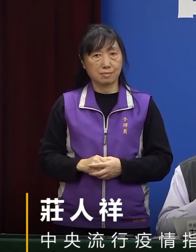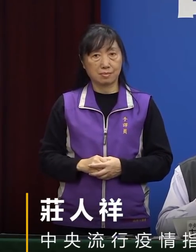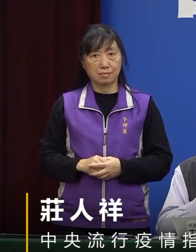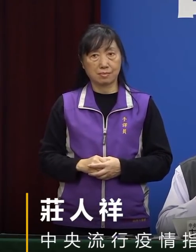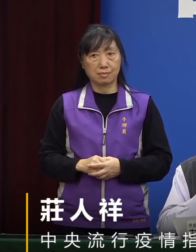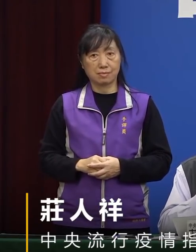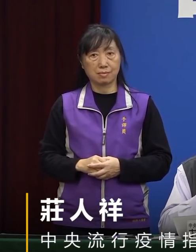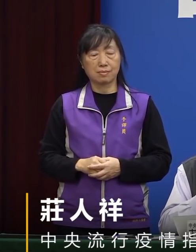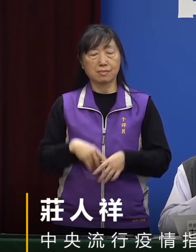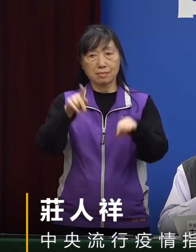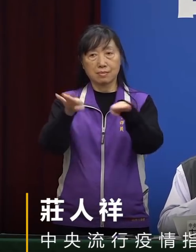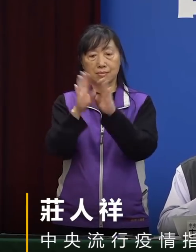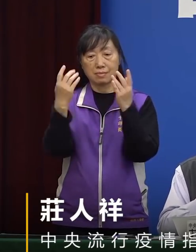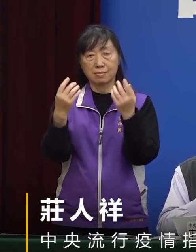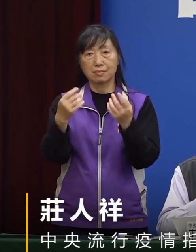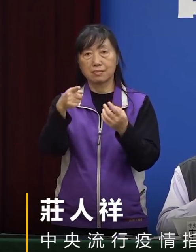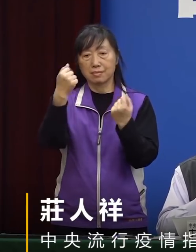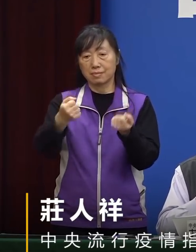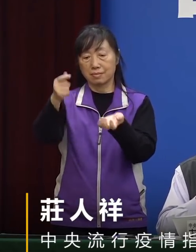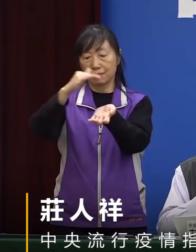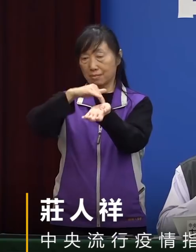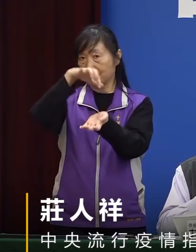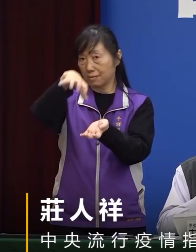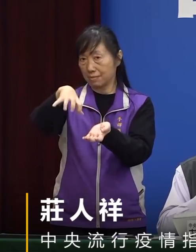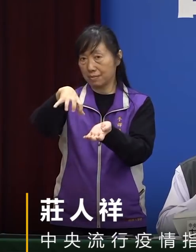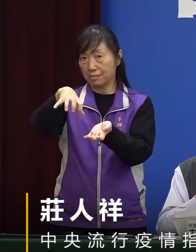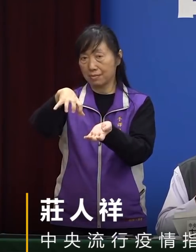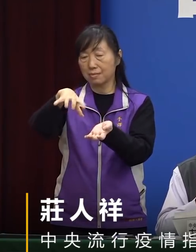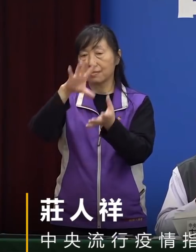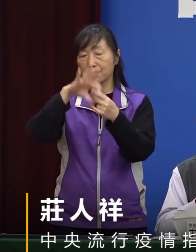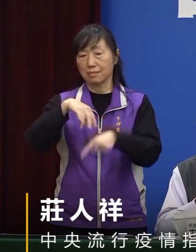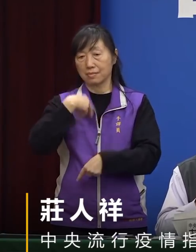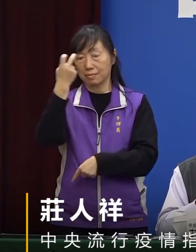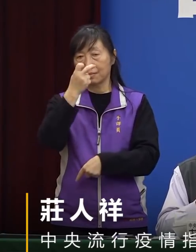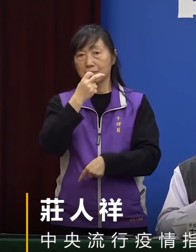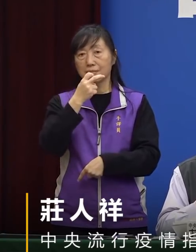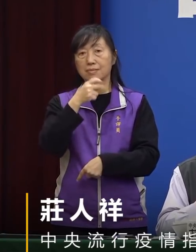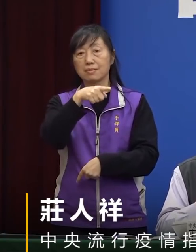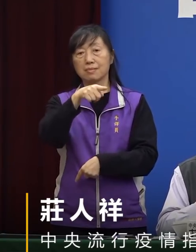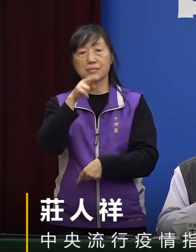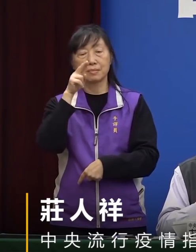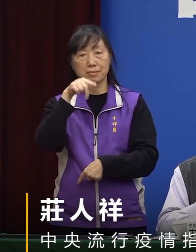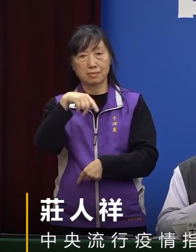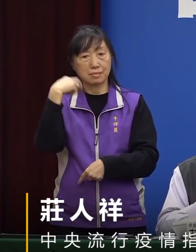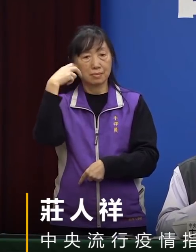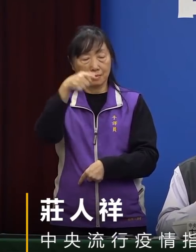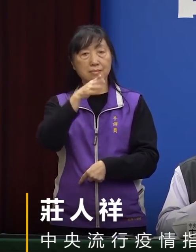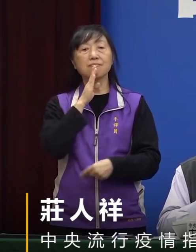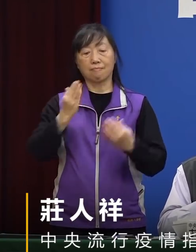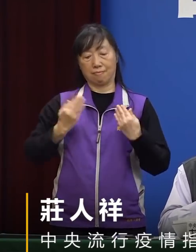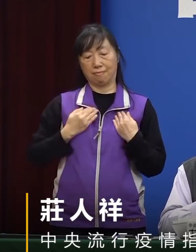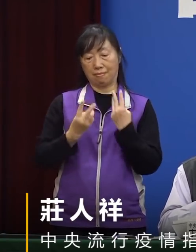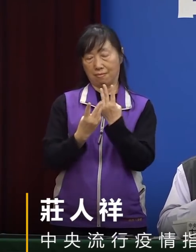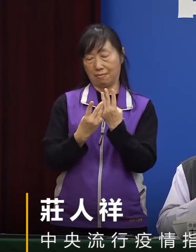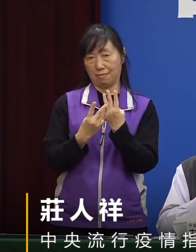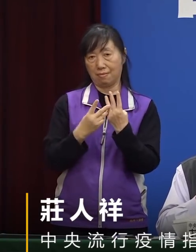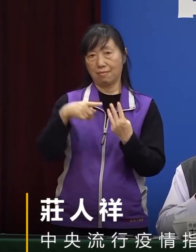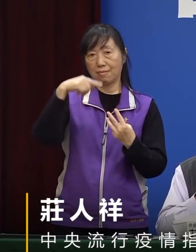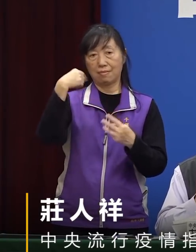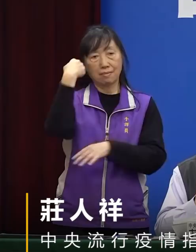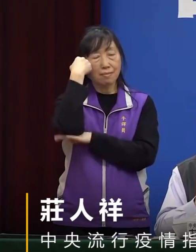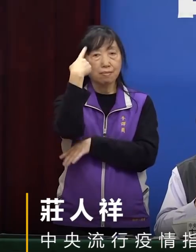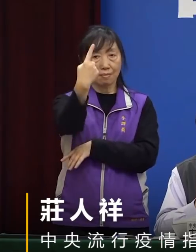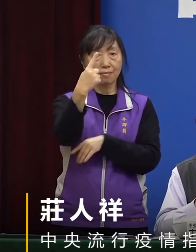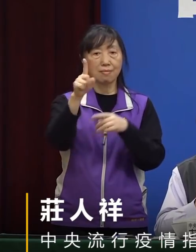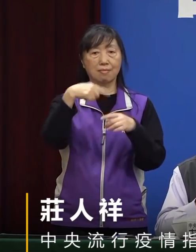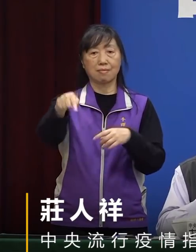始在医院就把他因为诊断是肺炎哦，所以收入这个单人的病房治疗哦。那后